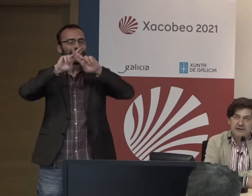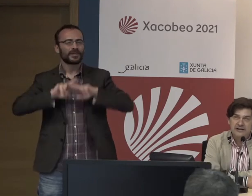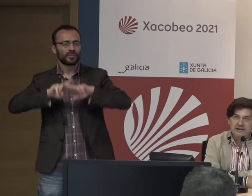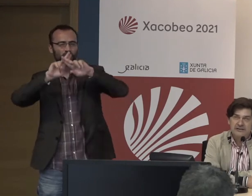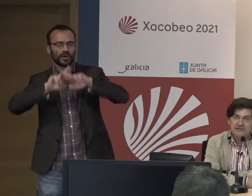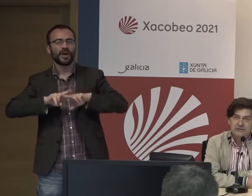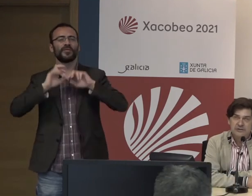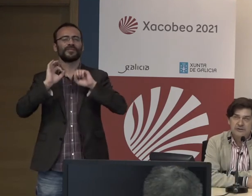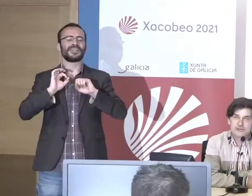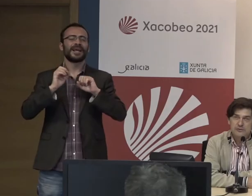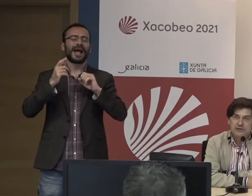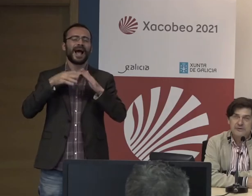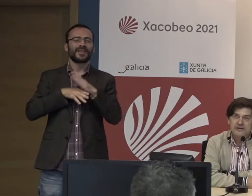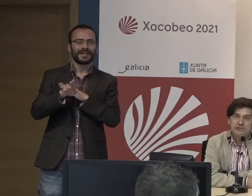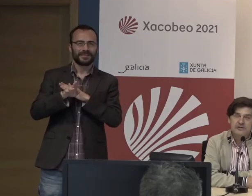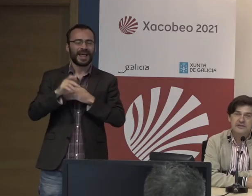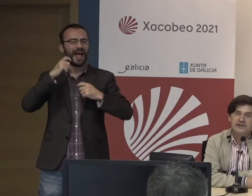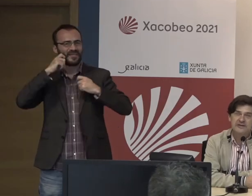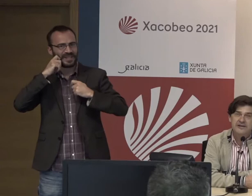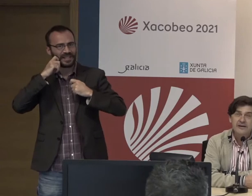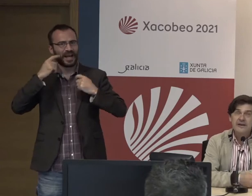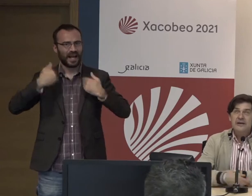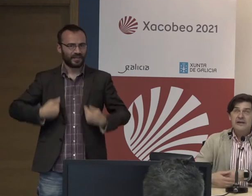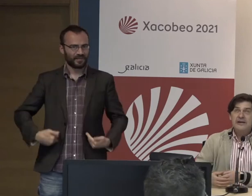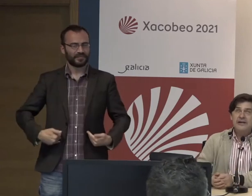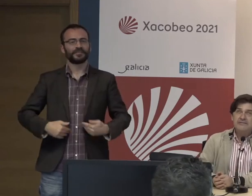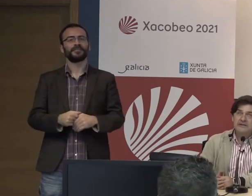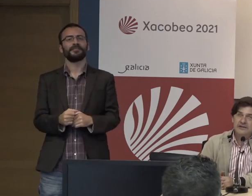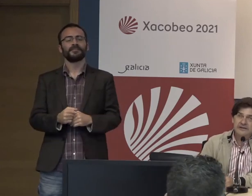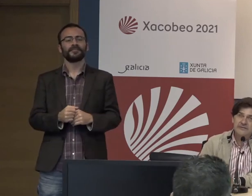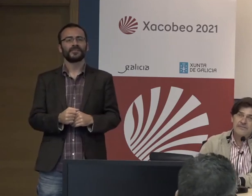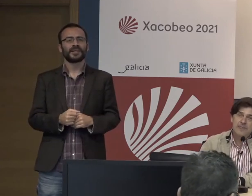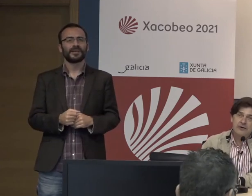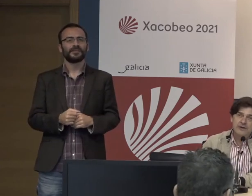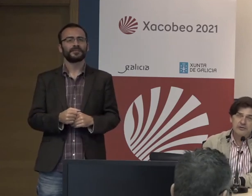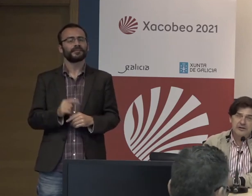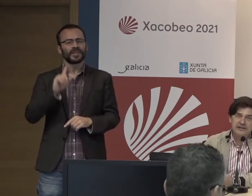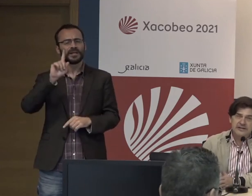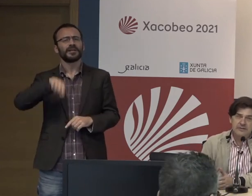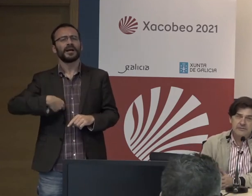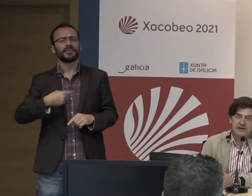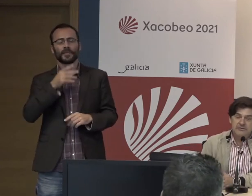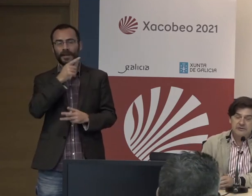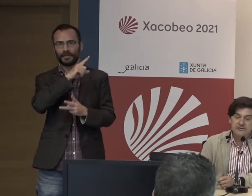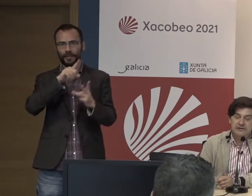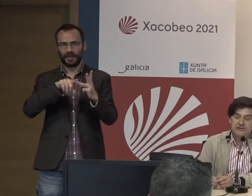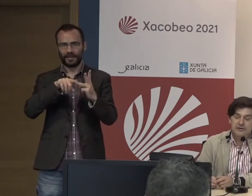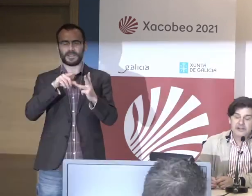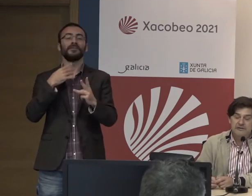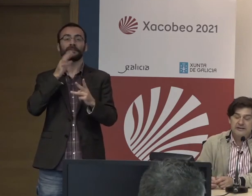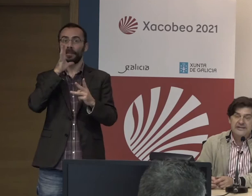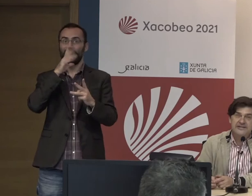accesibilidad física de los sitios por los que pasamos, etcétera, etcétera. Y comenzamos en la primera la hicimos